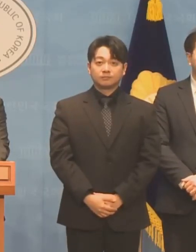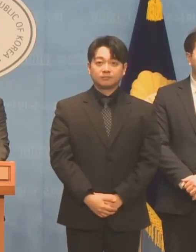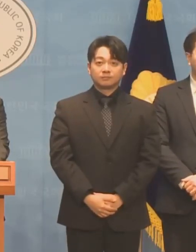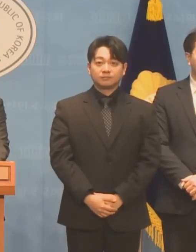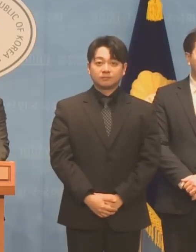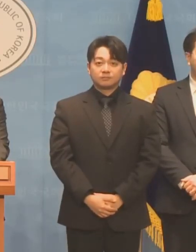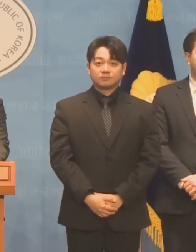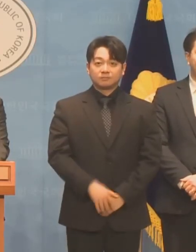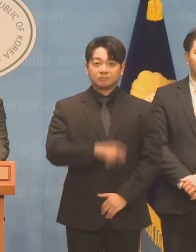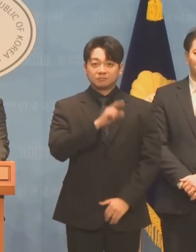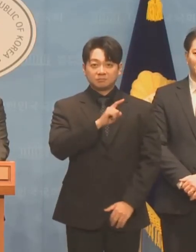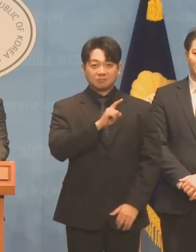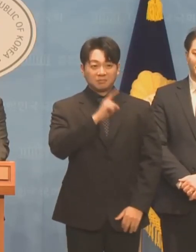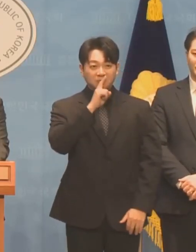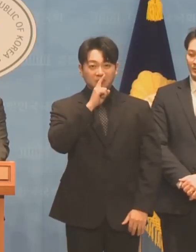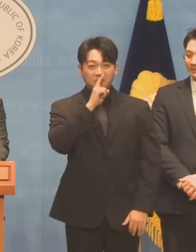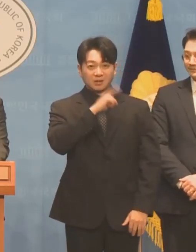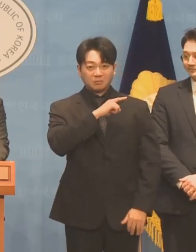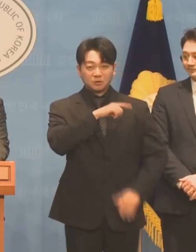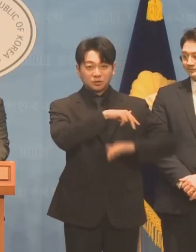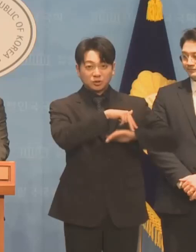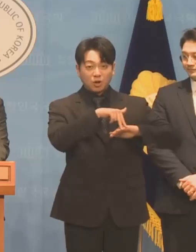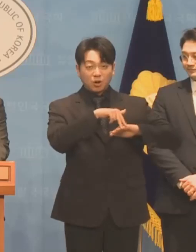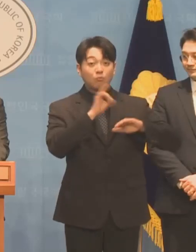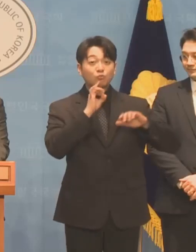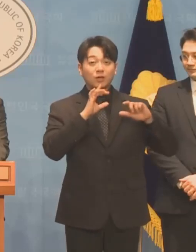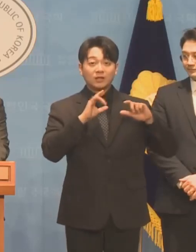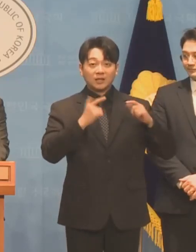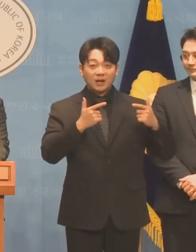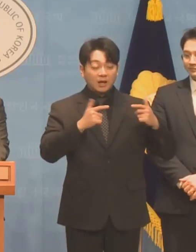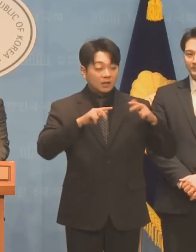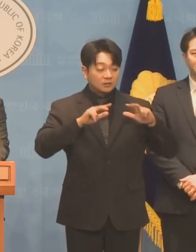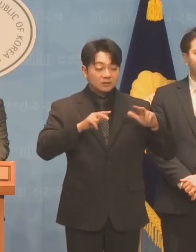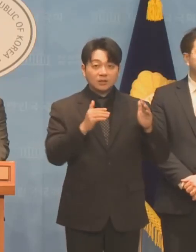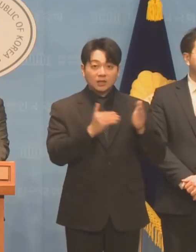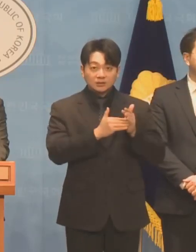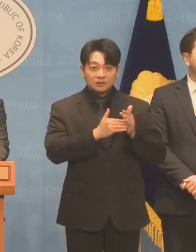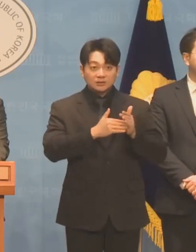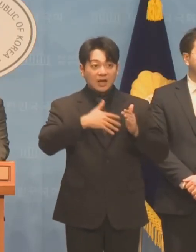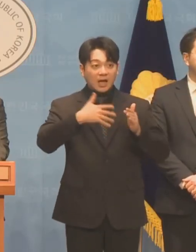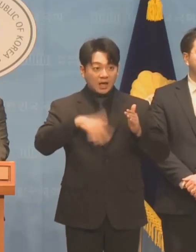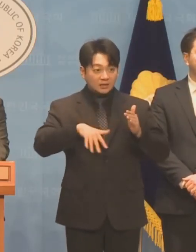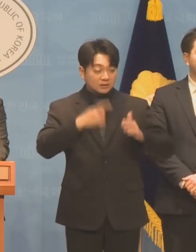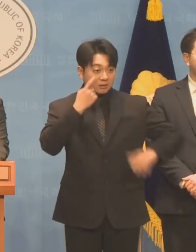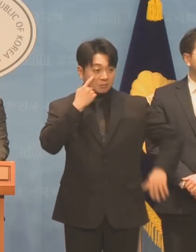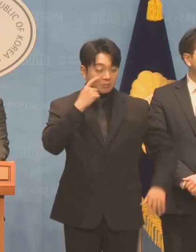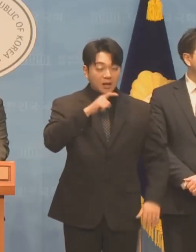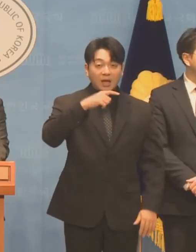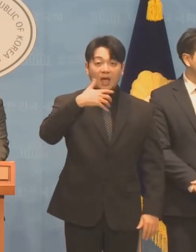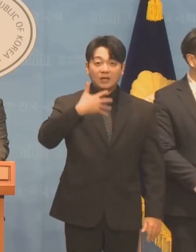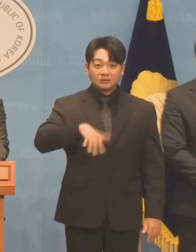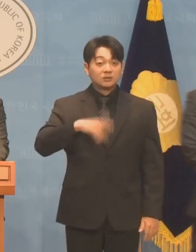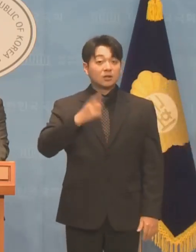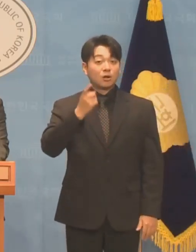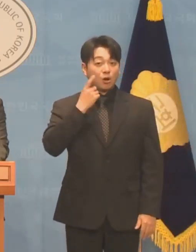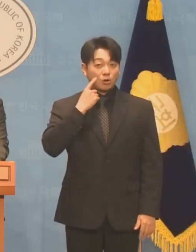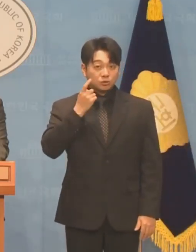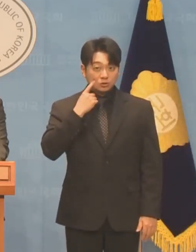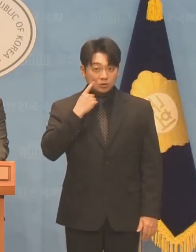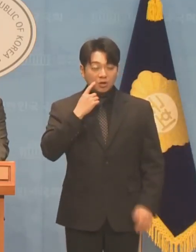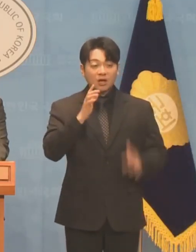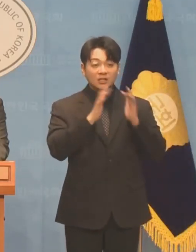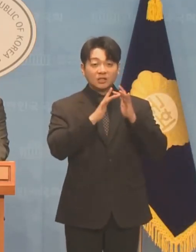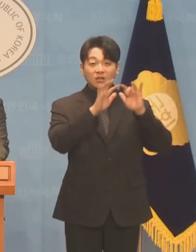비열한 전력에 더해 혹시 아직 밝혀지지 않은 댓글팀이나 허위정보 유포